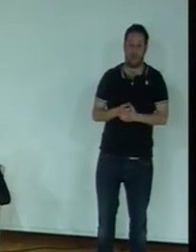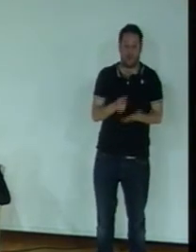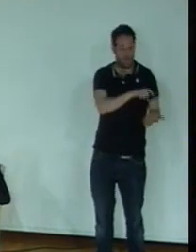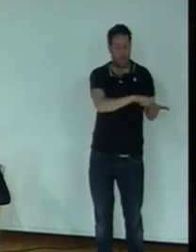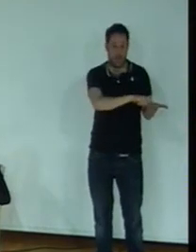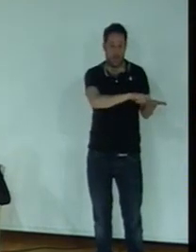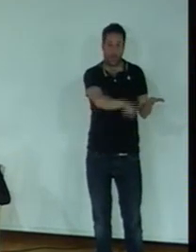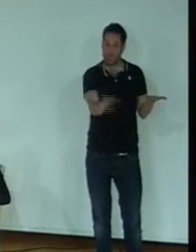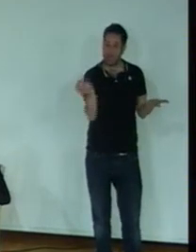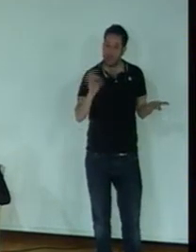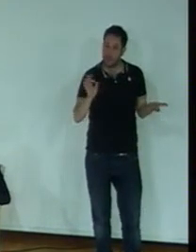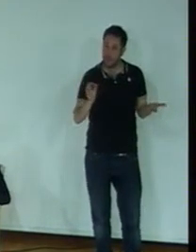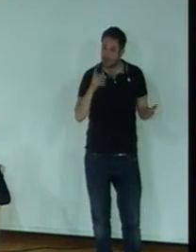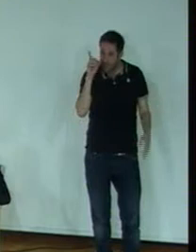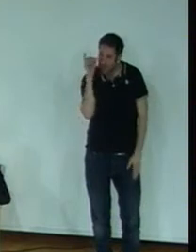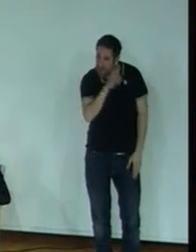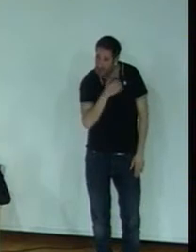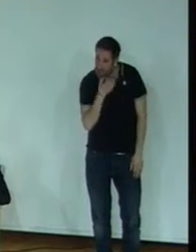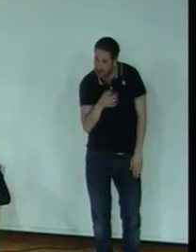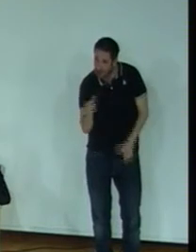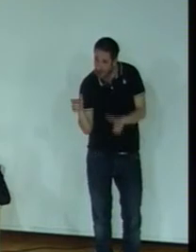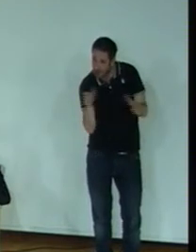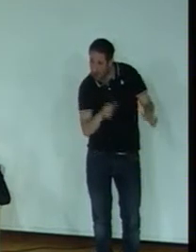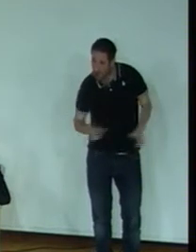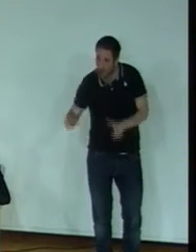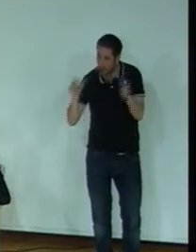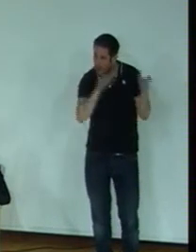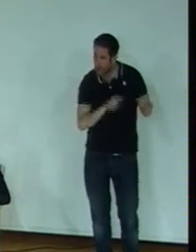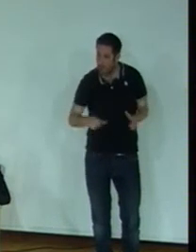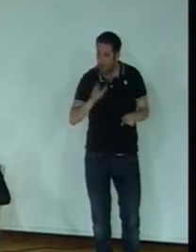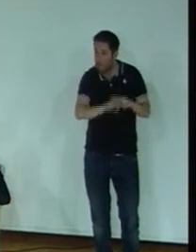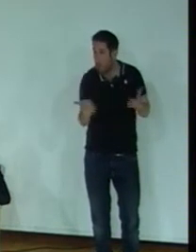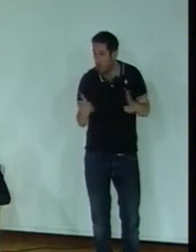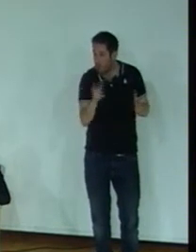traces. Et donc il est extrêmement difficile de contrôler ce qui est fait.